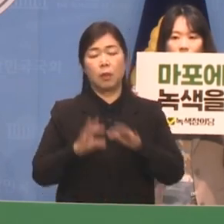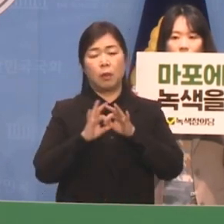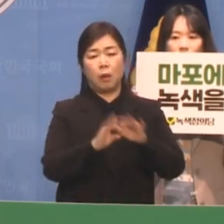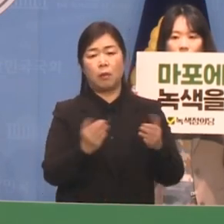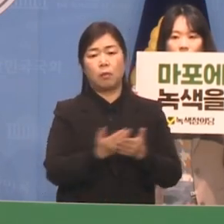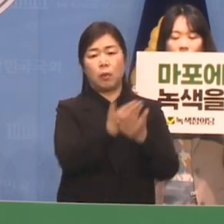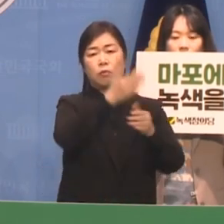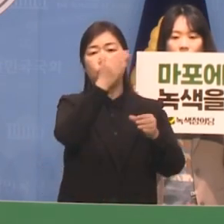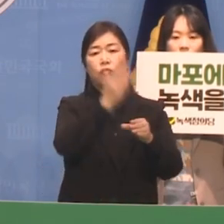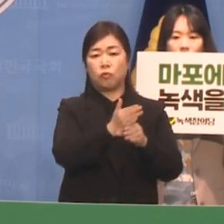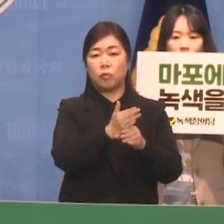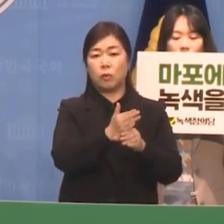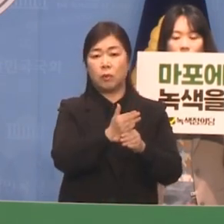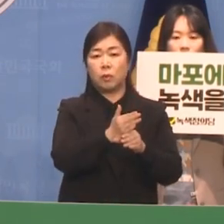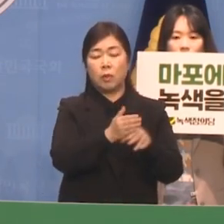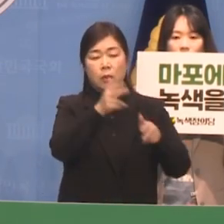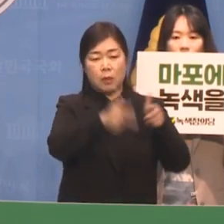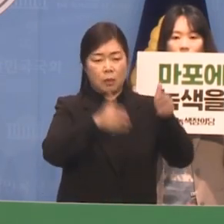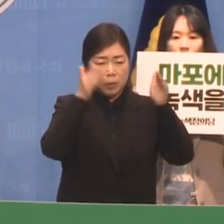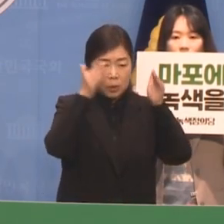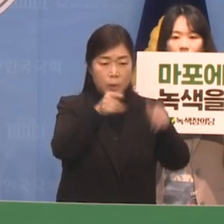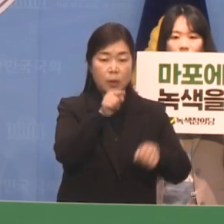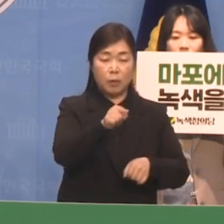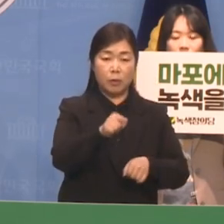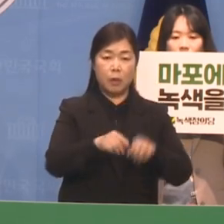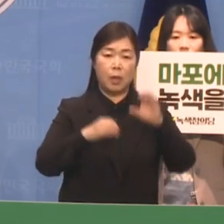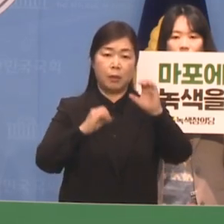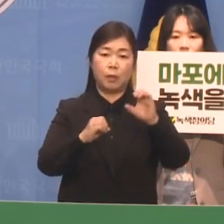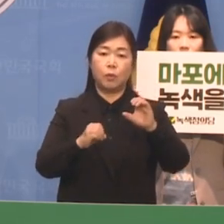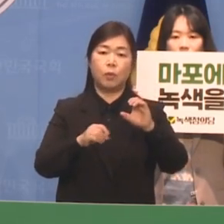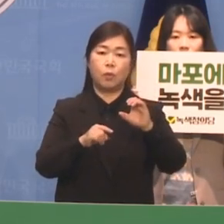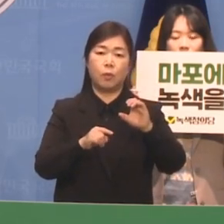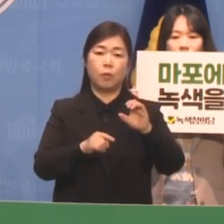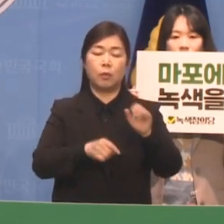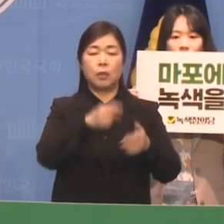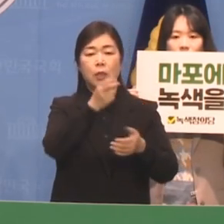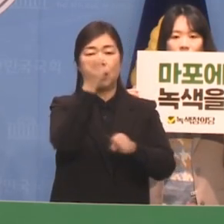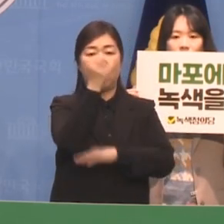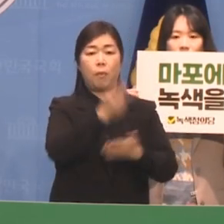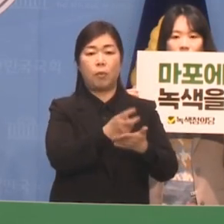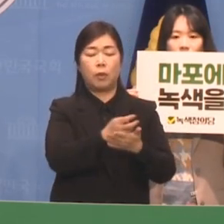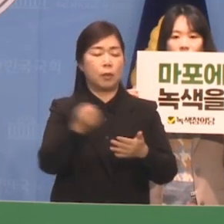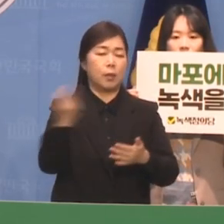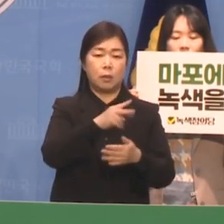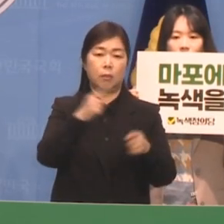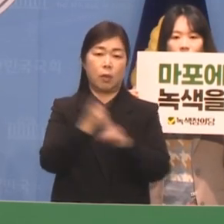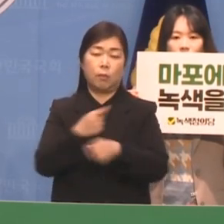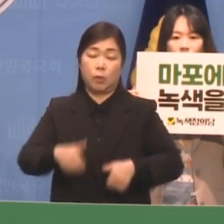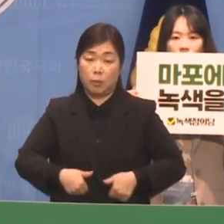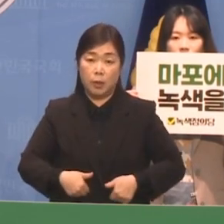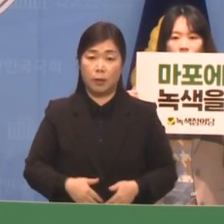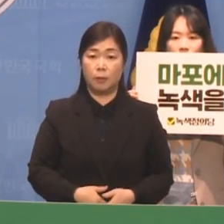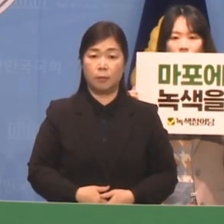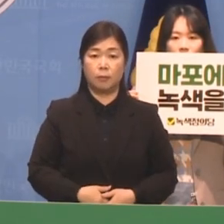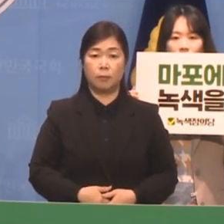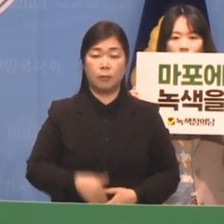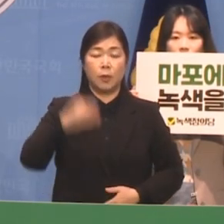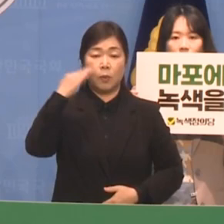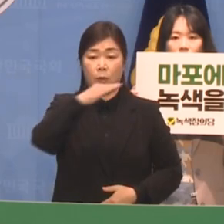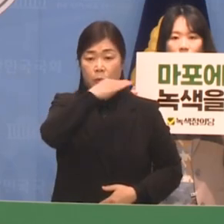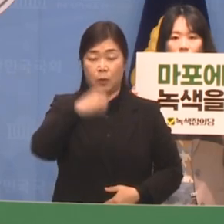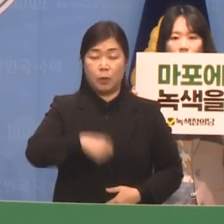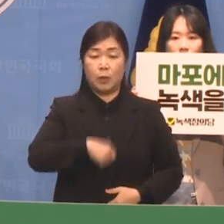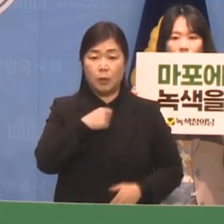현행 탄소중립 녹색성장기본법을 기후정의 기본법으로 재개정해야 합니다. 녹색정의당이 준비하는